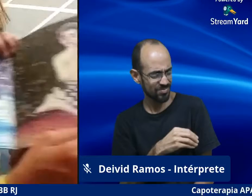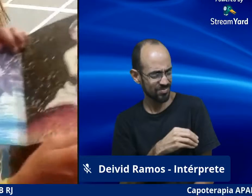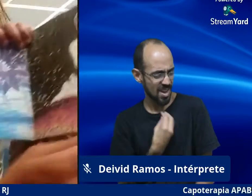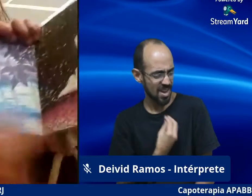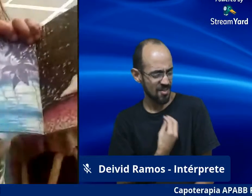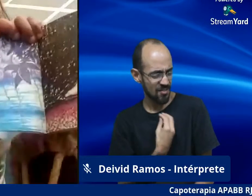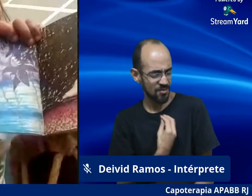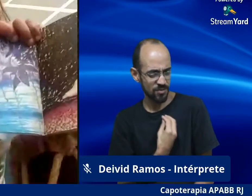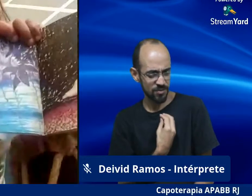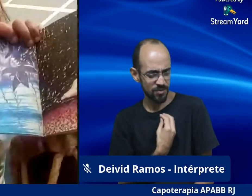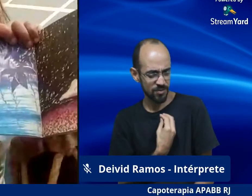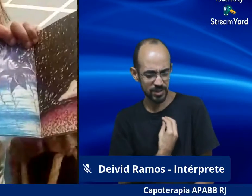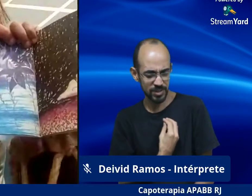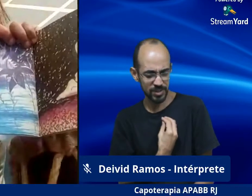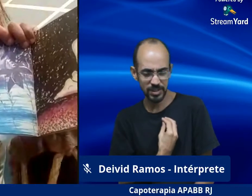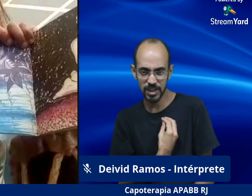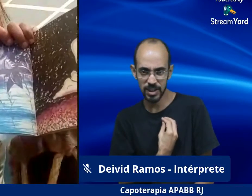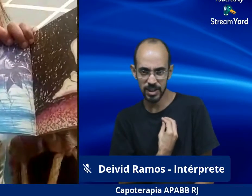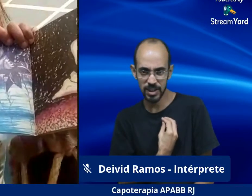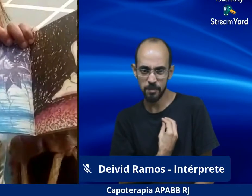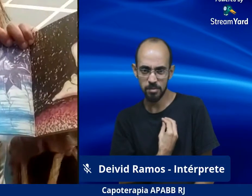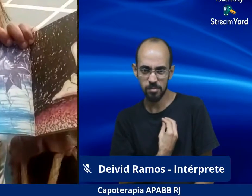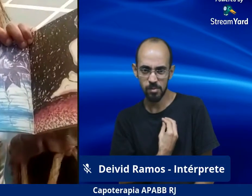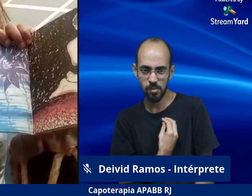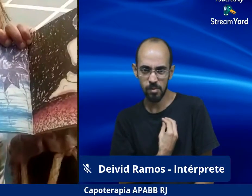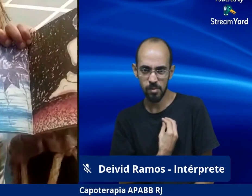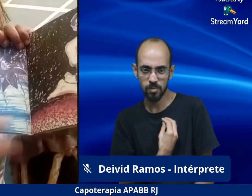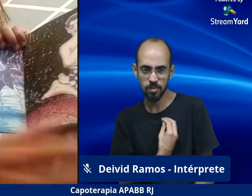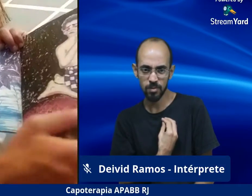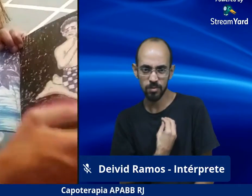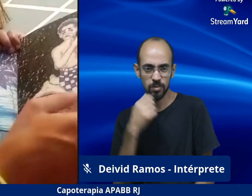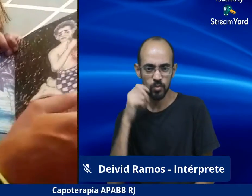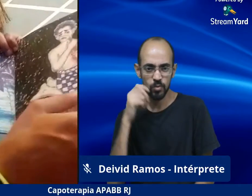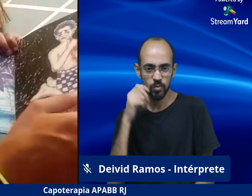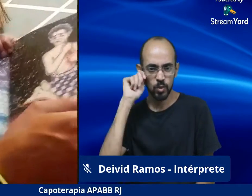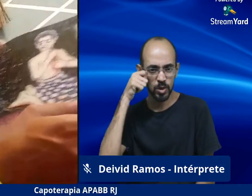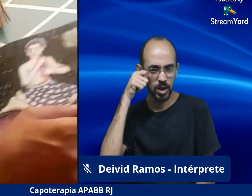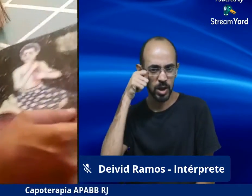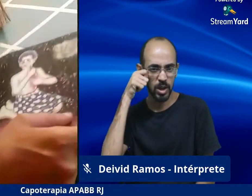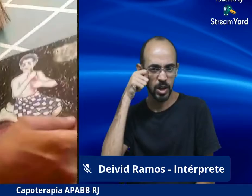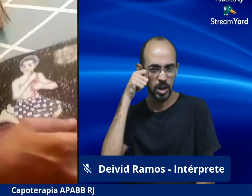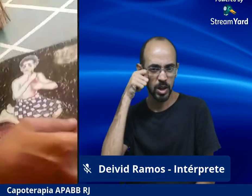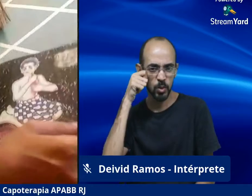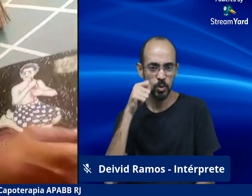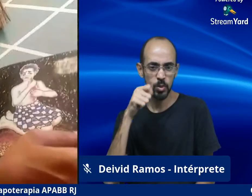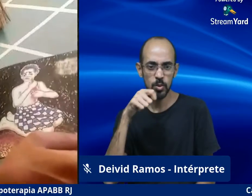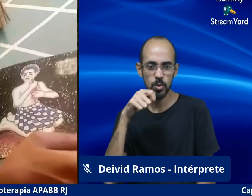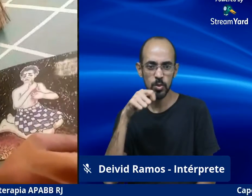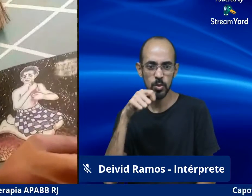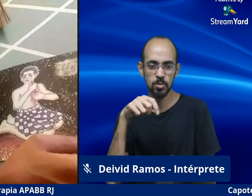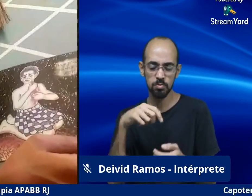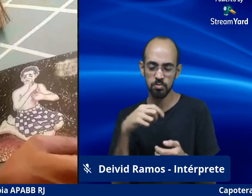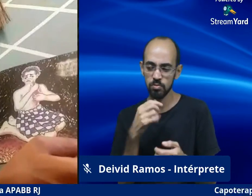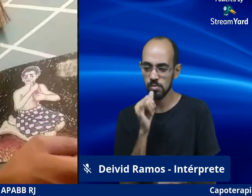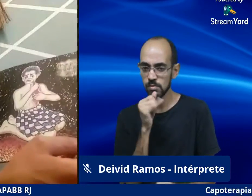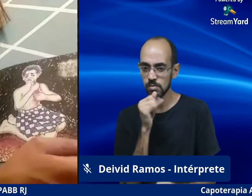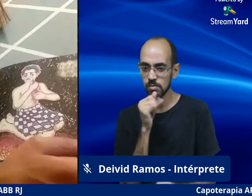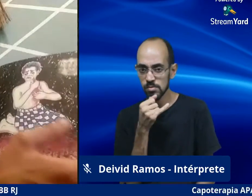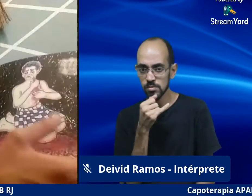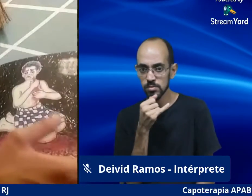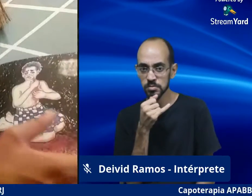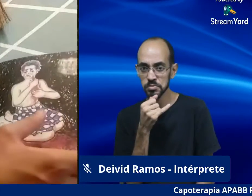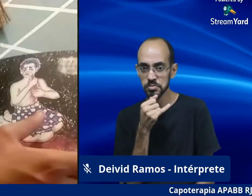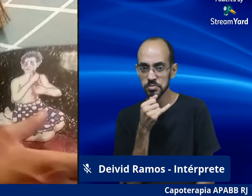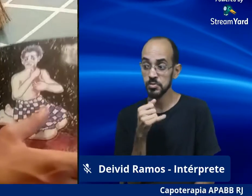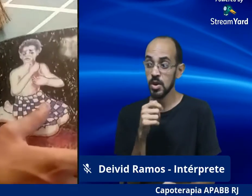a gente tem aqui, ó, um negro abandonado à sua sorte, por pouco